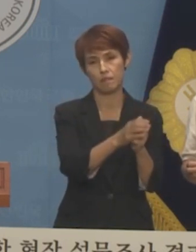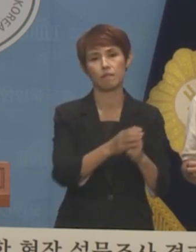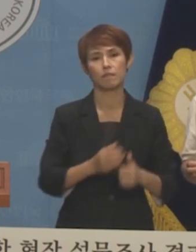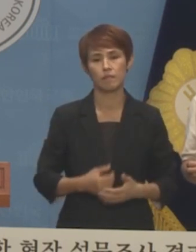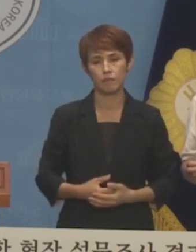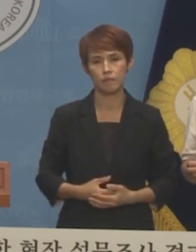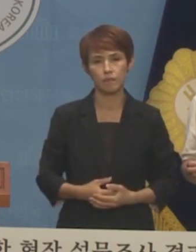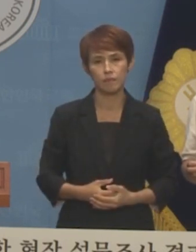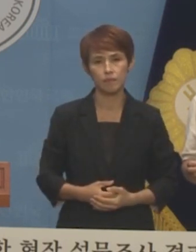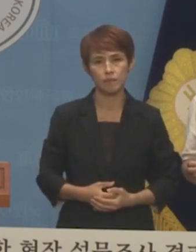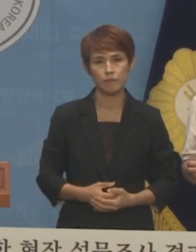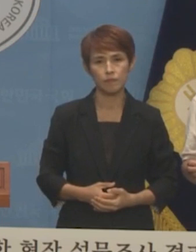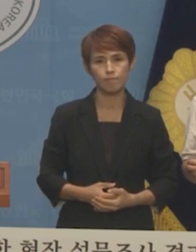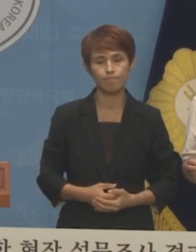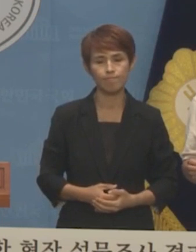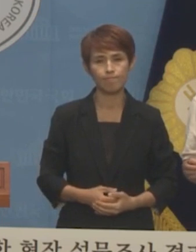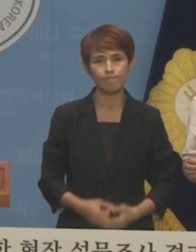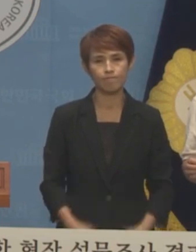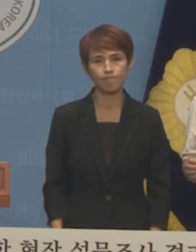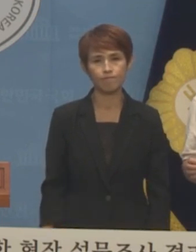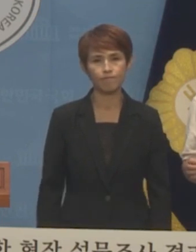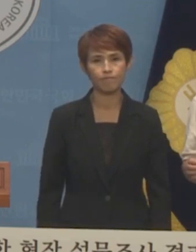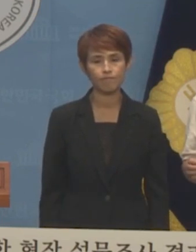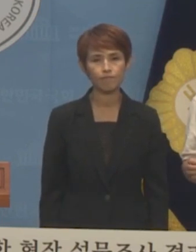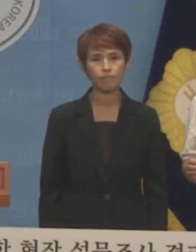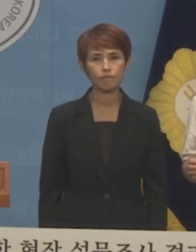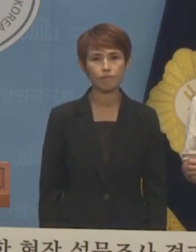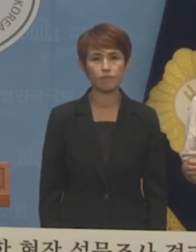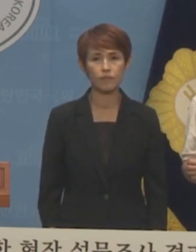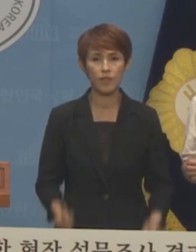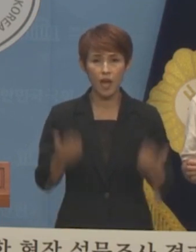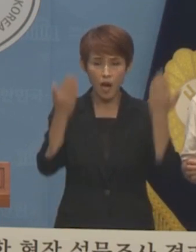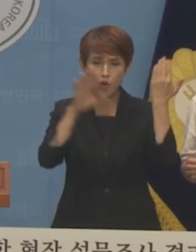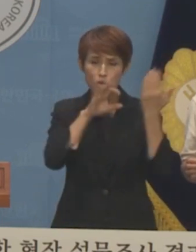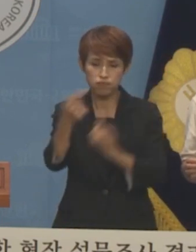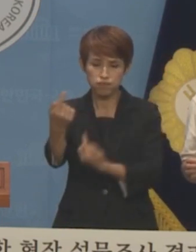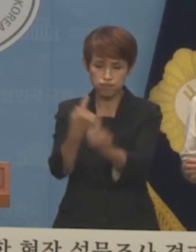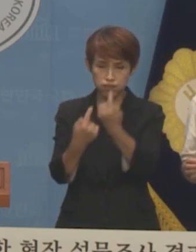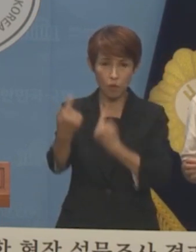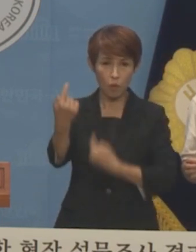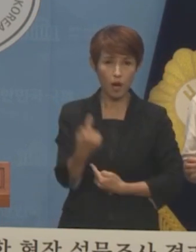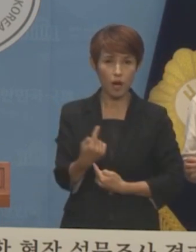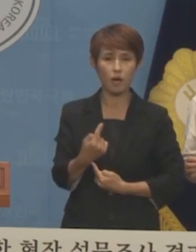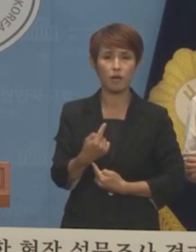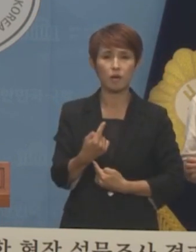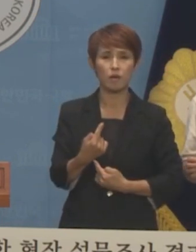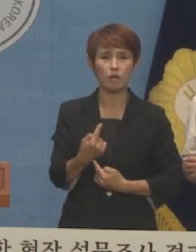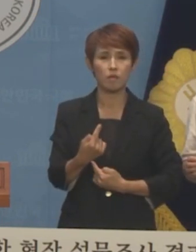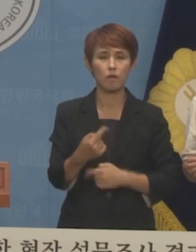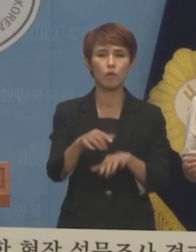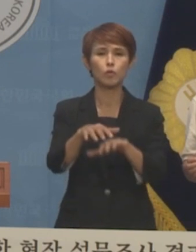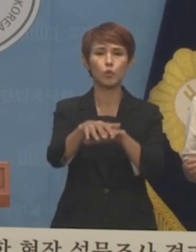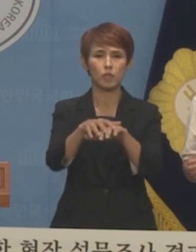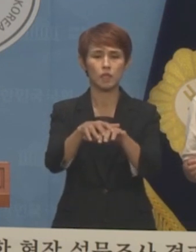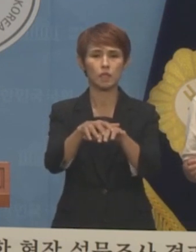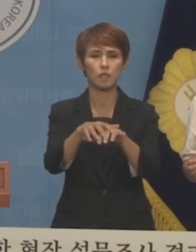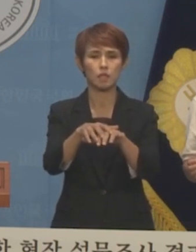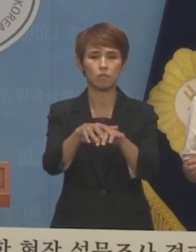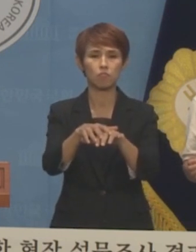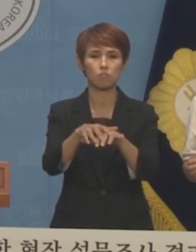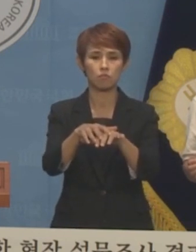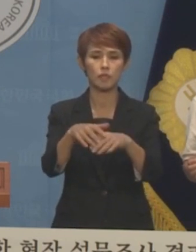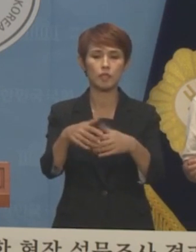이 일을 하고 있다고 답했습니다. 학교 민원에 대해 교사 개인이 아닌 조직 차원에서